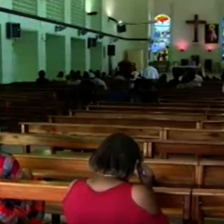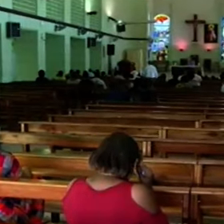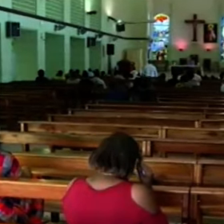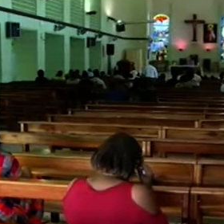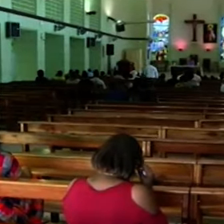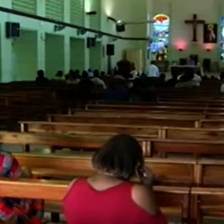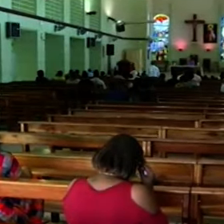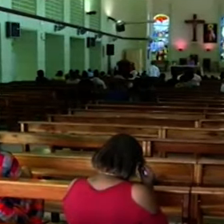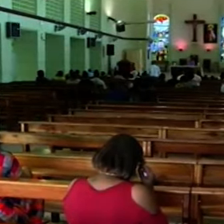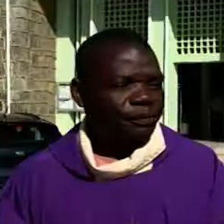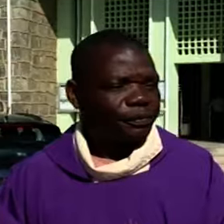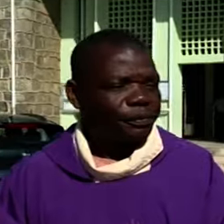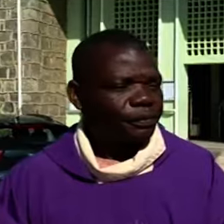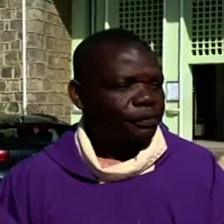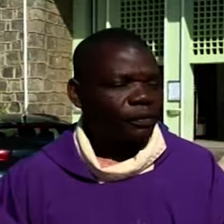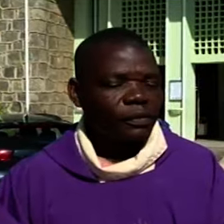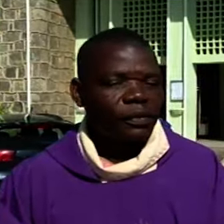Santé.